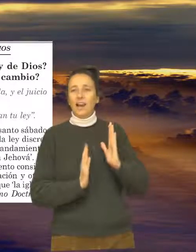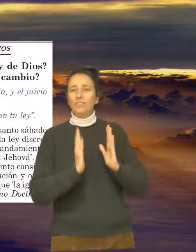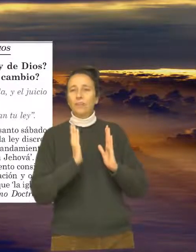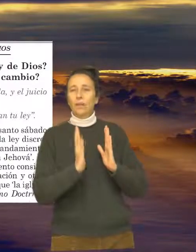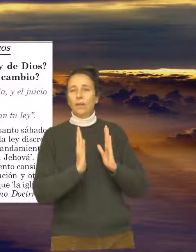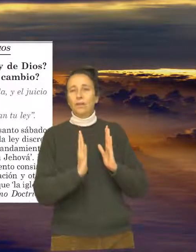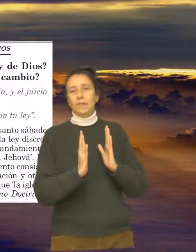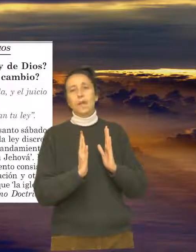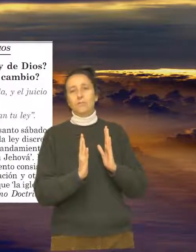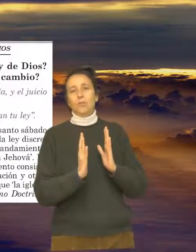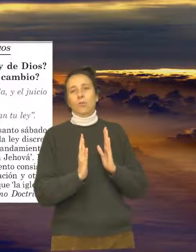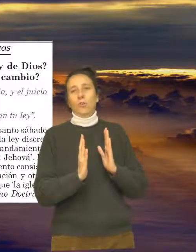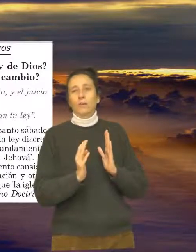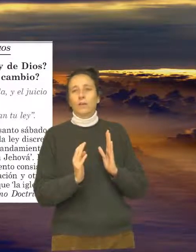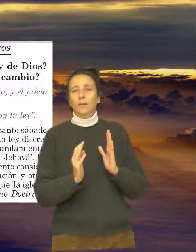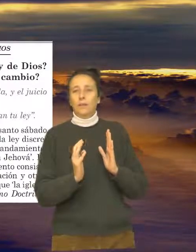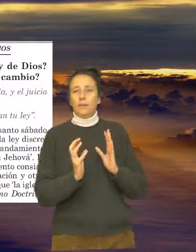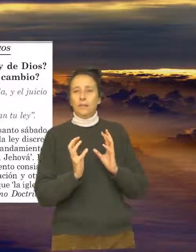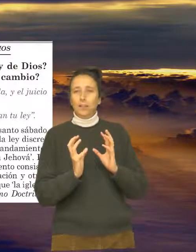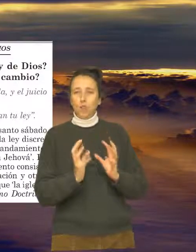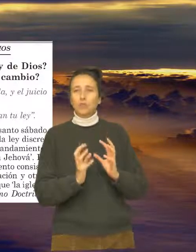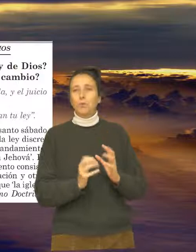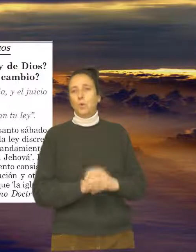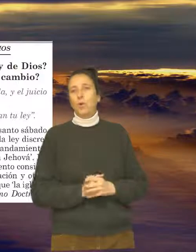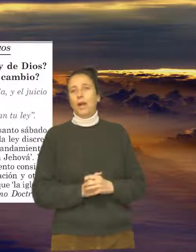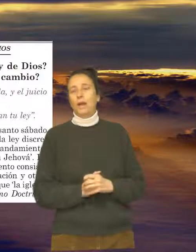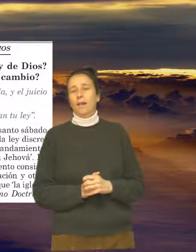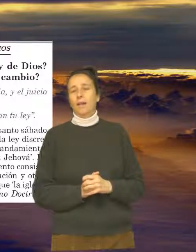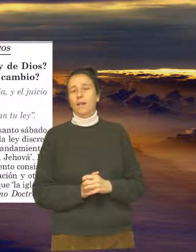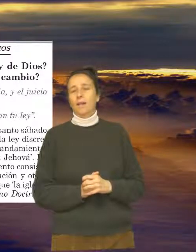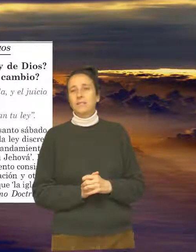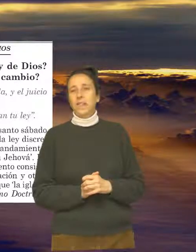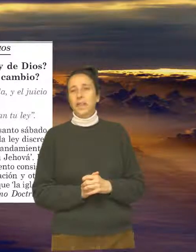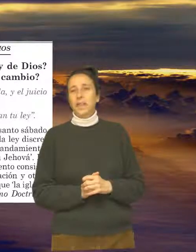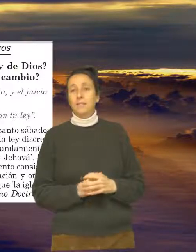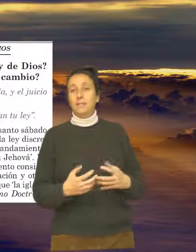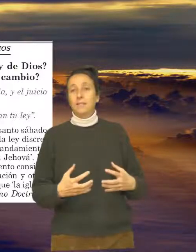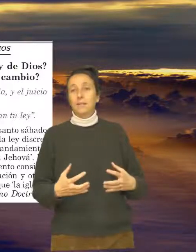entre la verdad y el error. Y Dios provoca